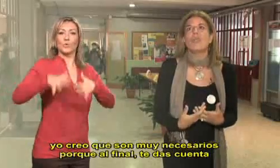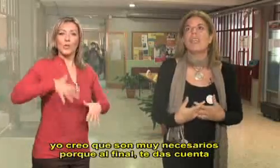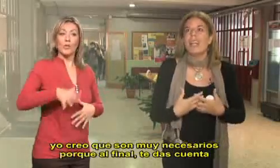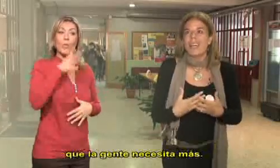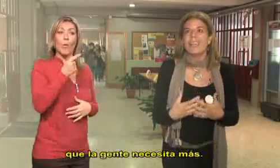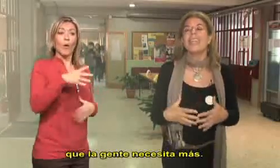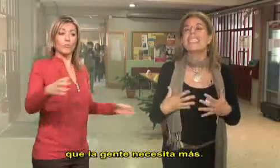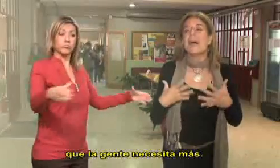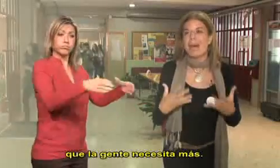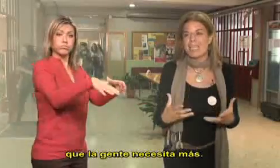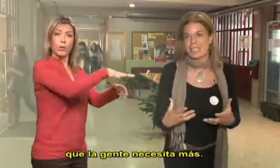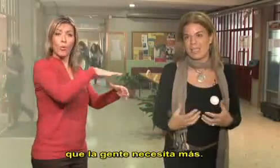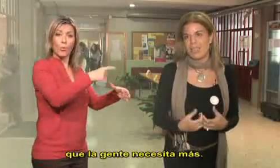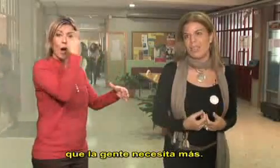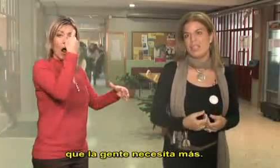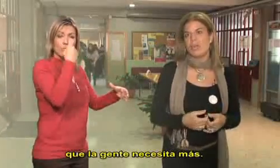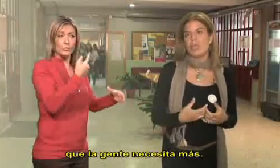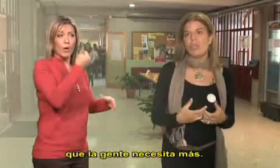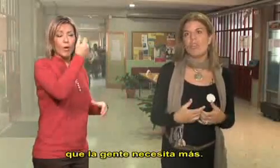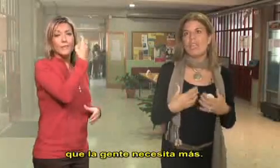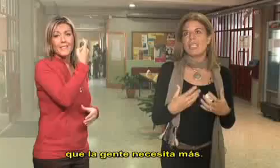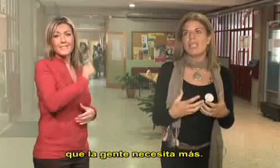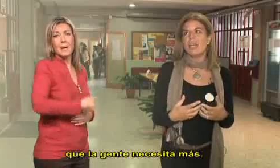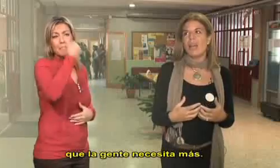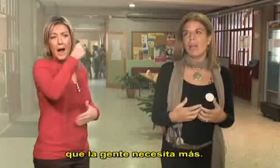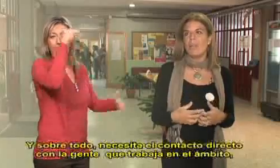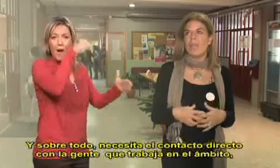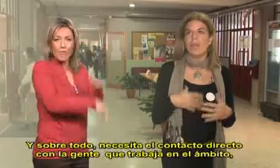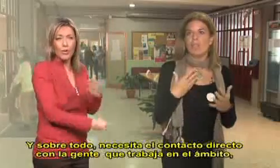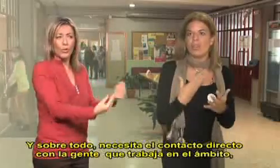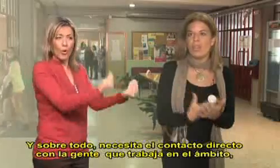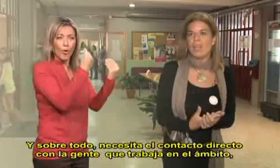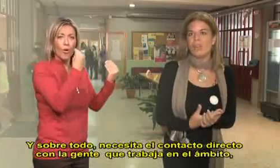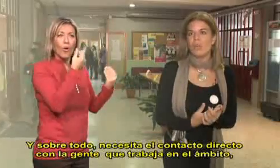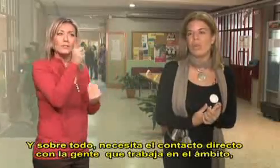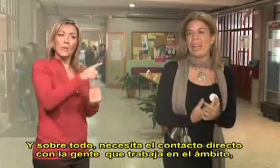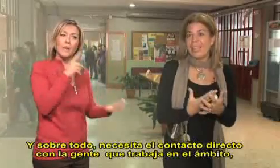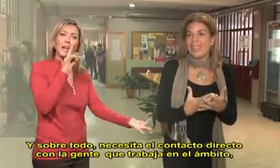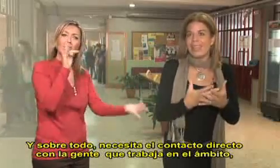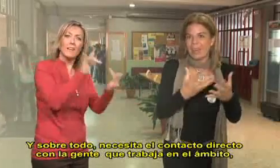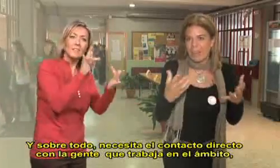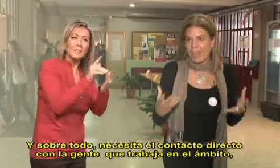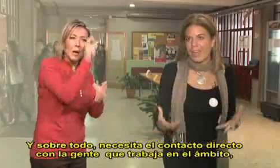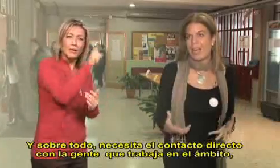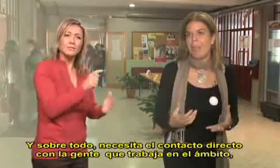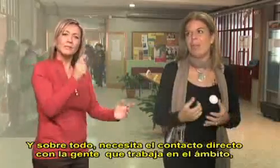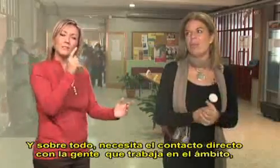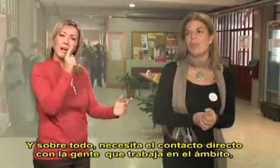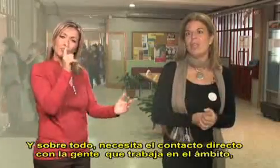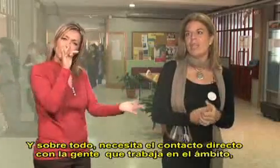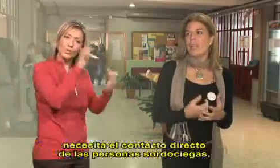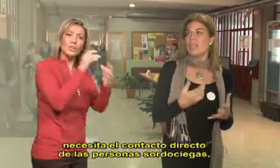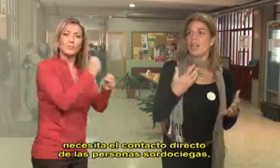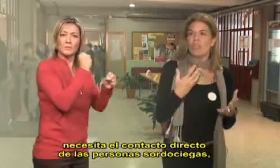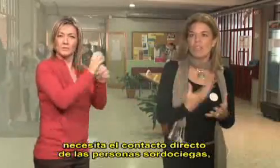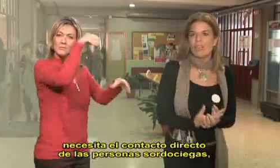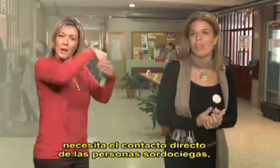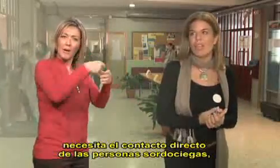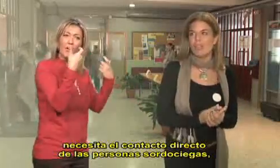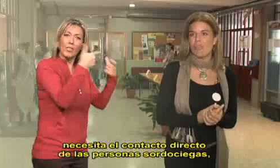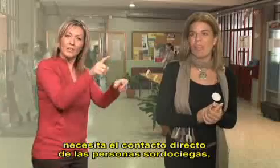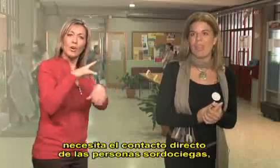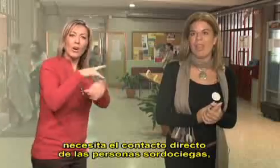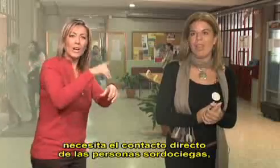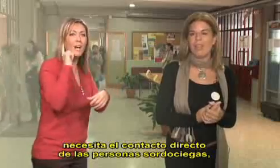te das cuenta de que la gente necesita más y sobre todo necesita el contacto directo con la gente que trabaja en el ámbito, necesita el